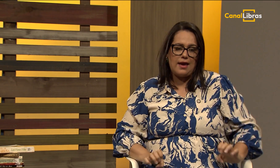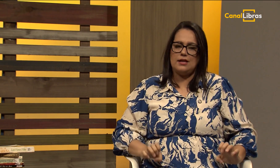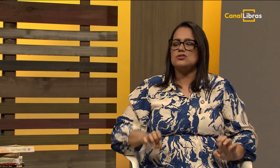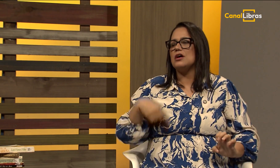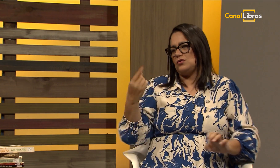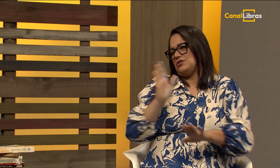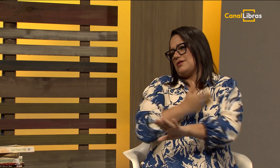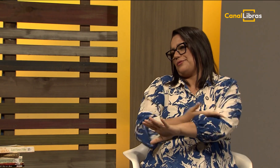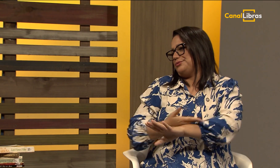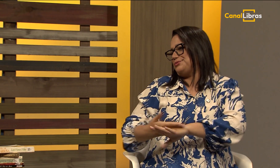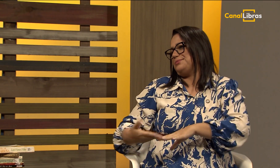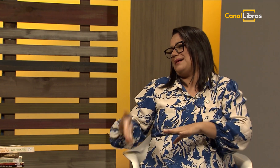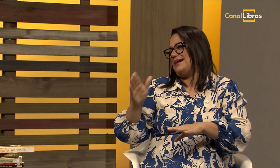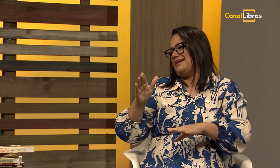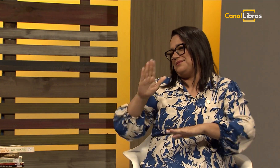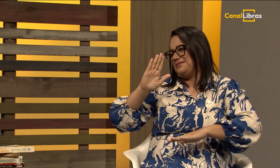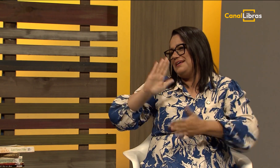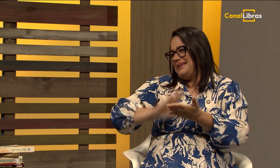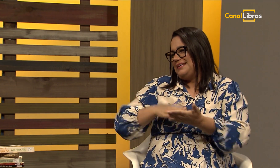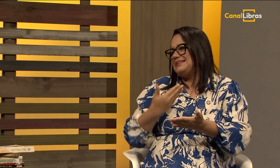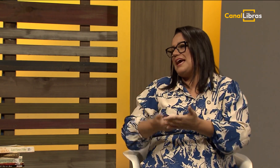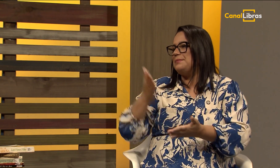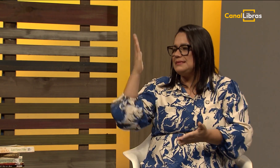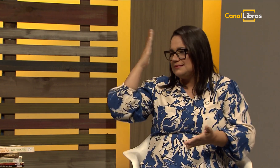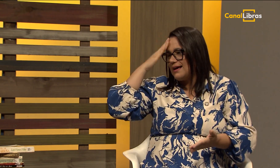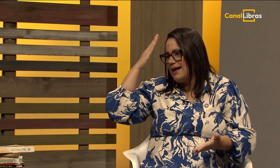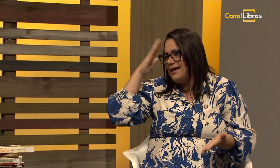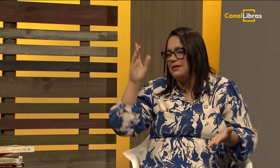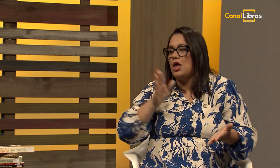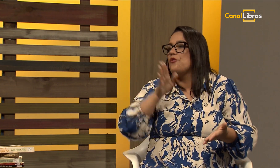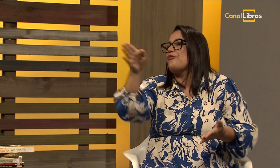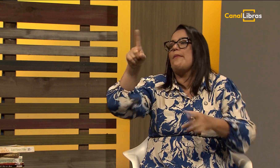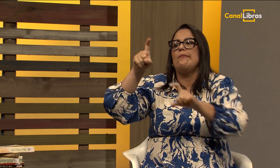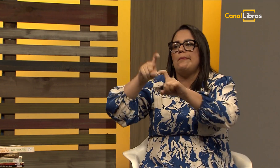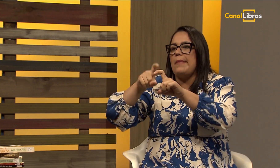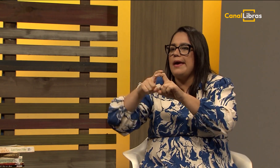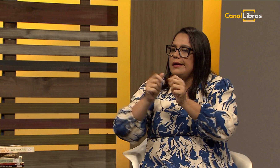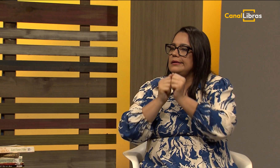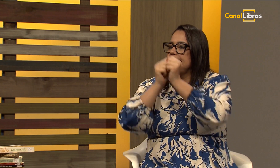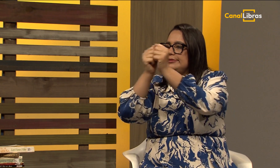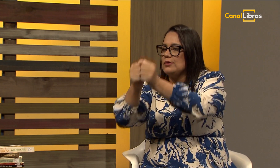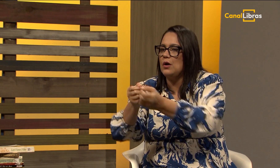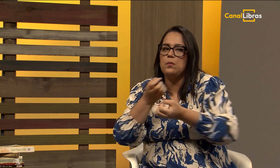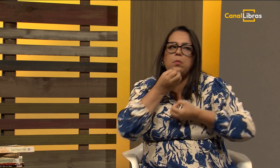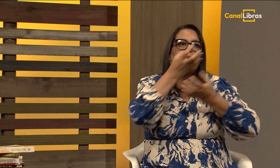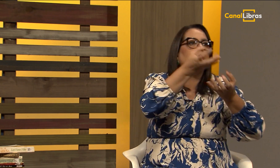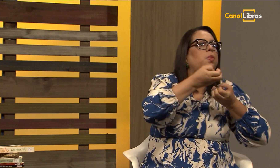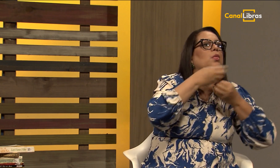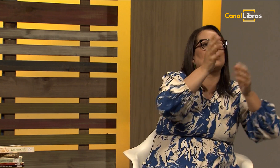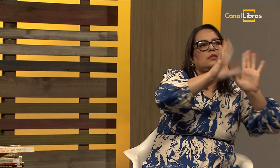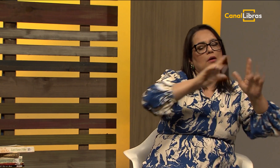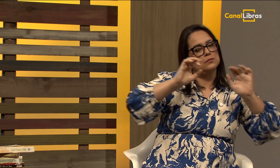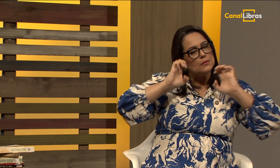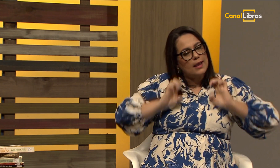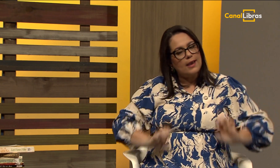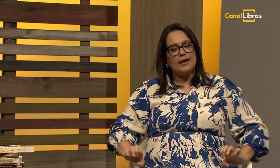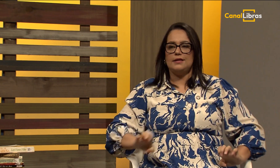a ética, que já é inerente ao tradutor, assim como em situações em que o profissional acompanha o surdo em contextos mais íntimos,